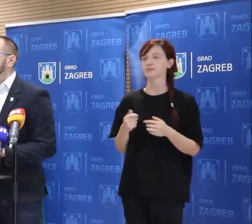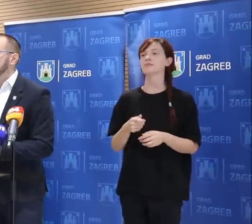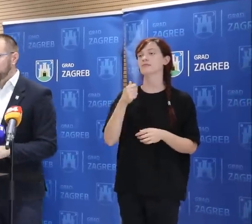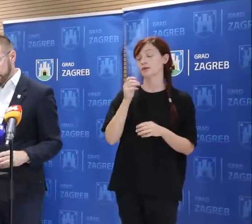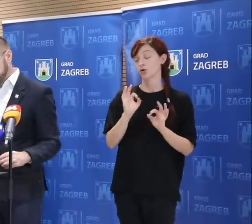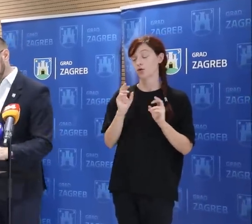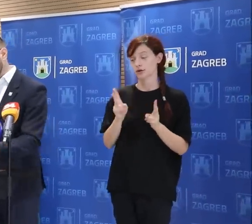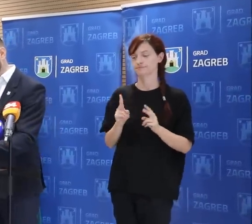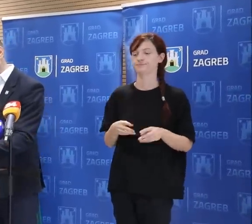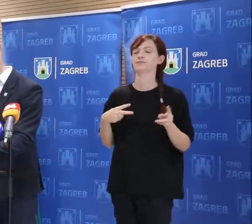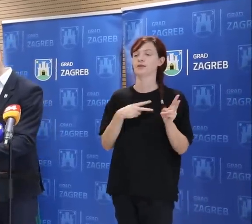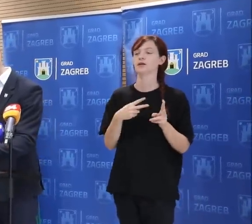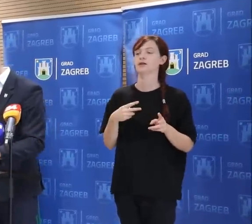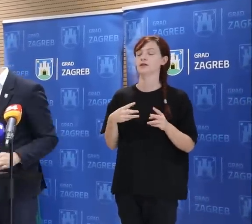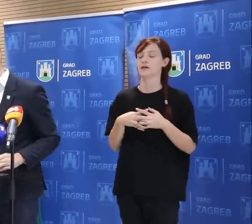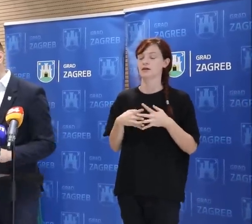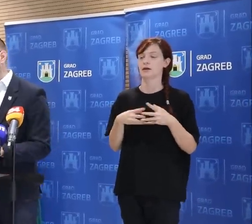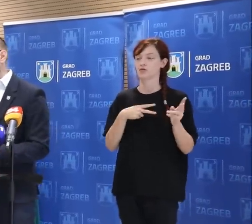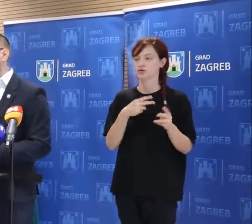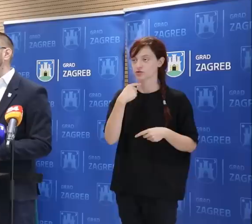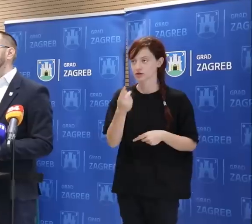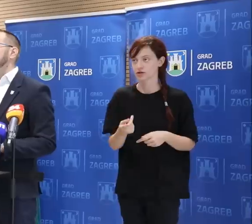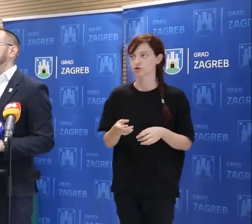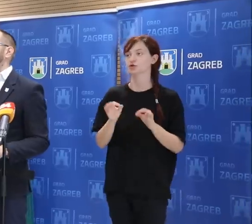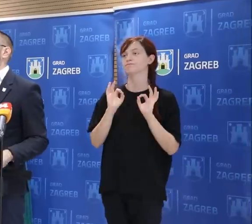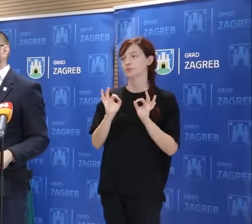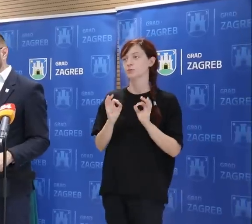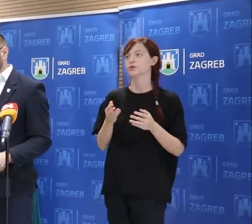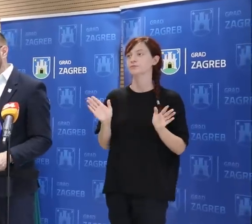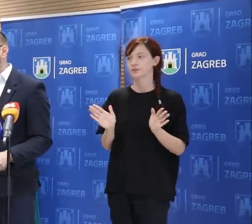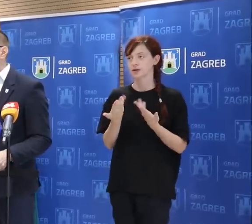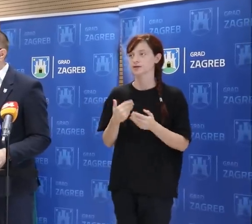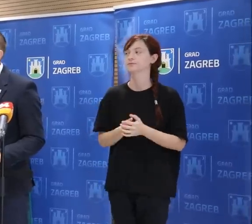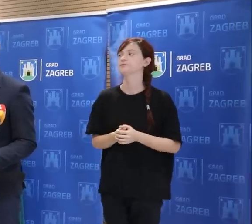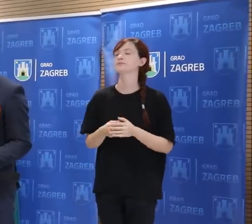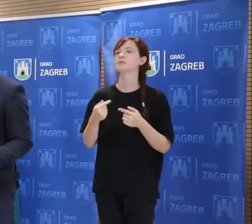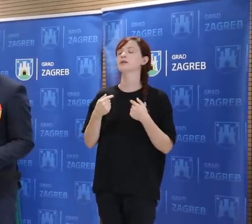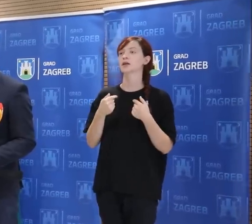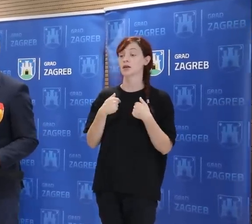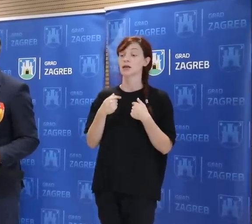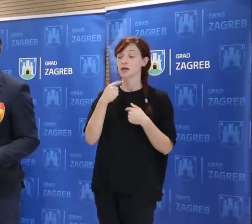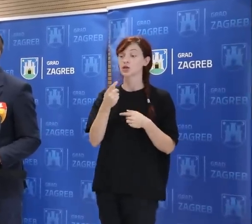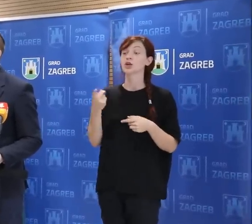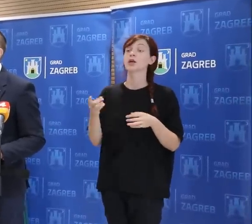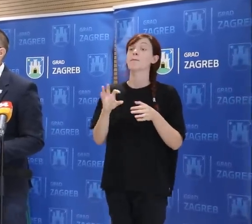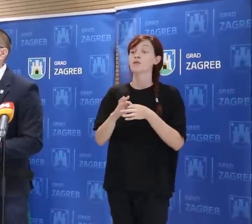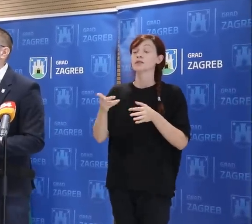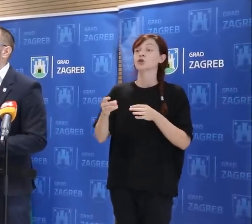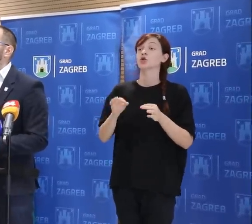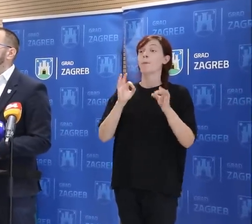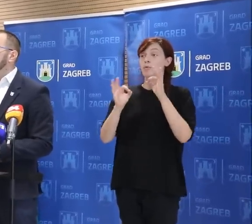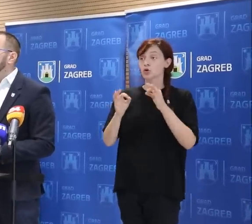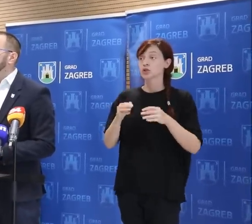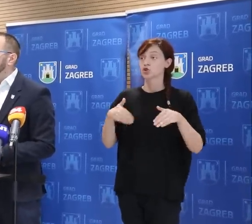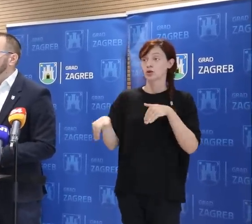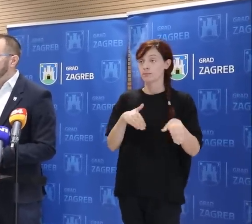vezano za cijenu, za domove za stare i nemoćne. Znači, i prosječna mirovina, dragi. Znači, za prosječnu i mirovinu je pitanje koje trebate